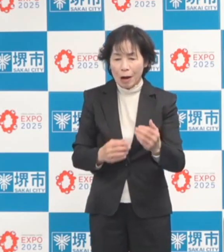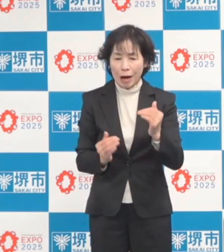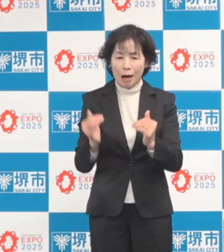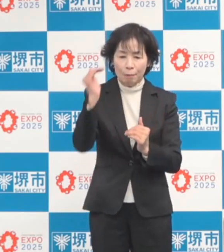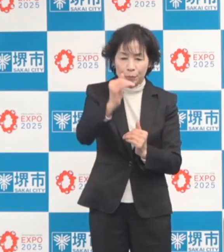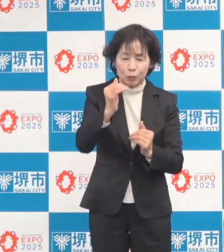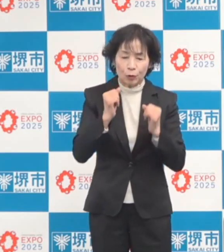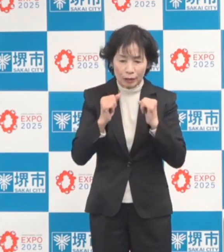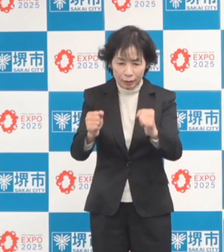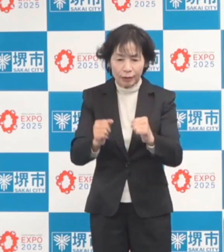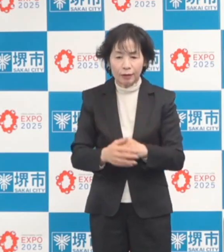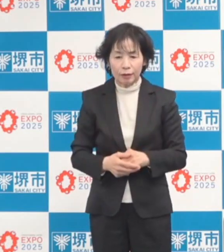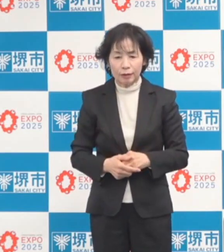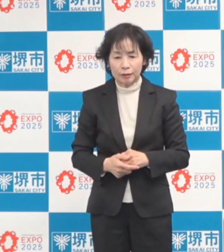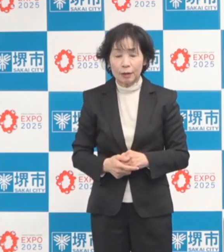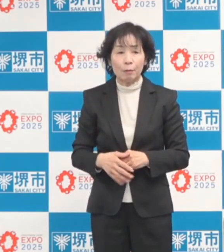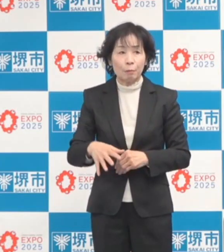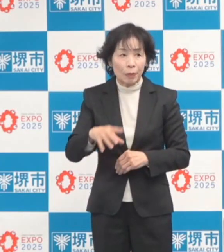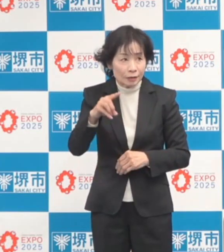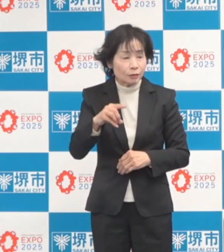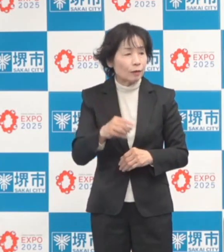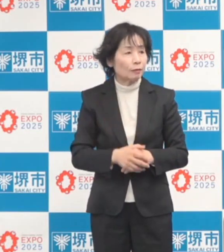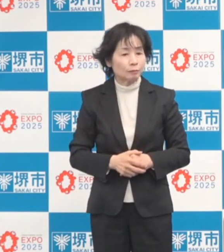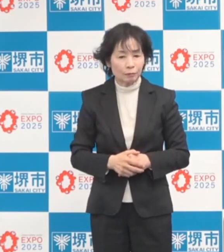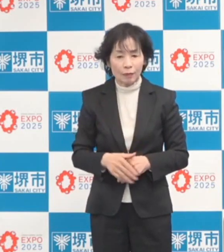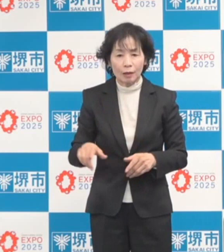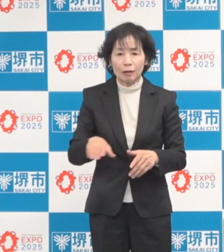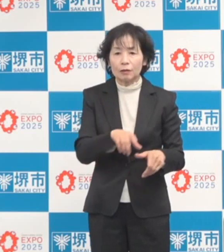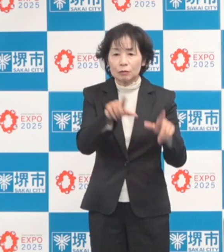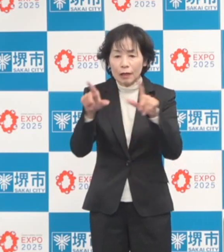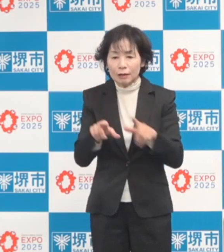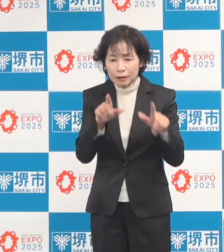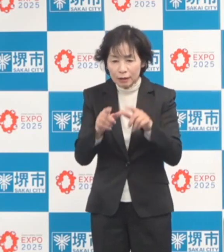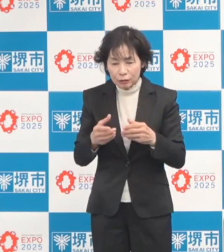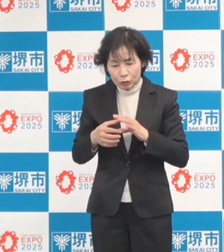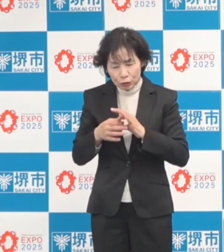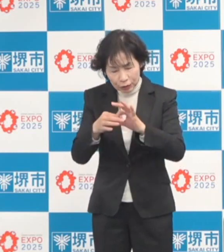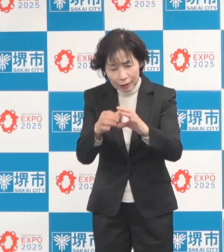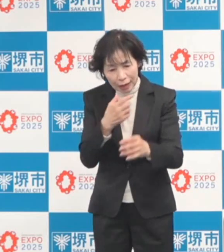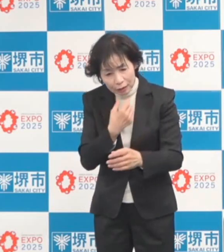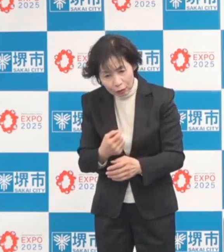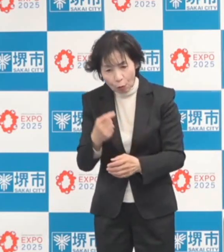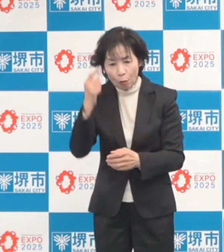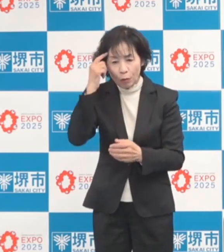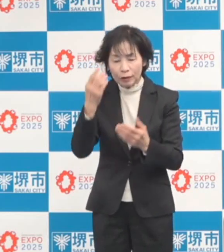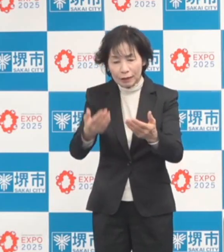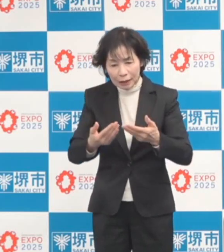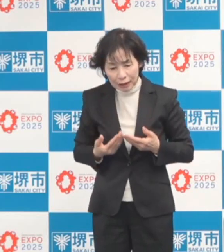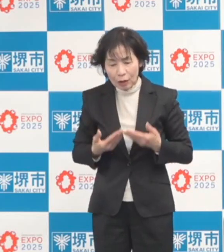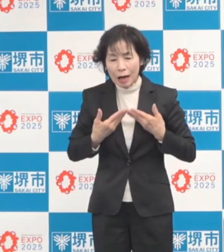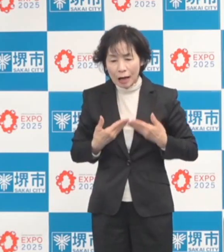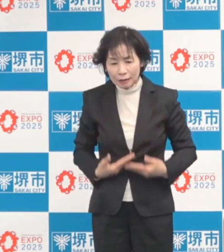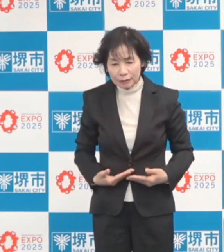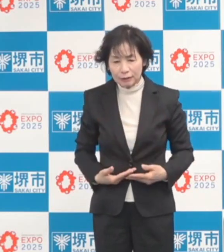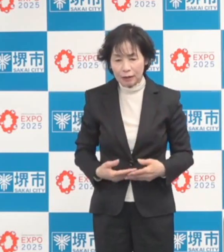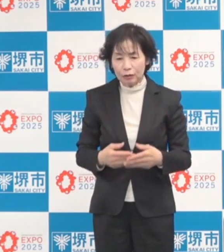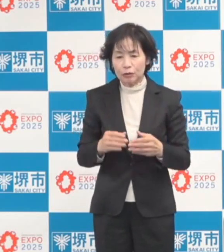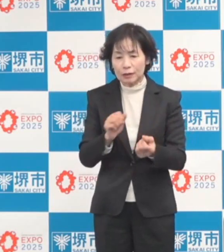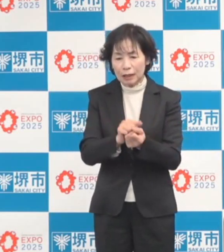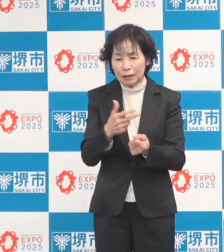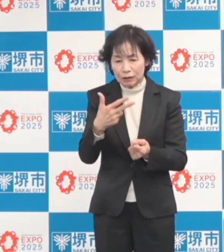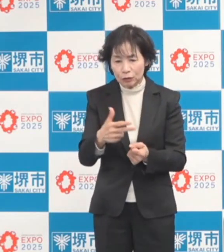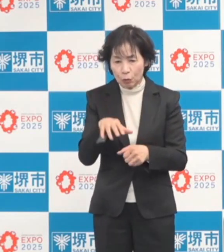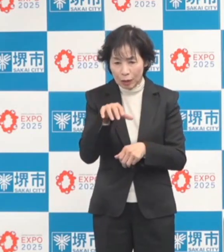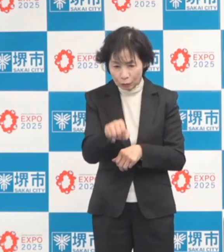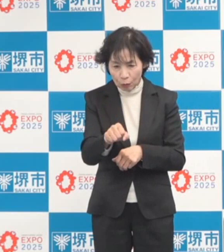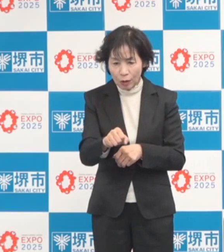味でまずはお住まいの皆さんこれからも暮らし続けたいと思っていただける安心できる堺の確保、そしてこ